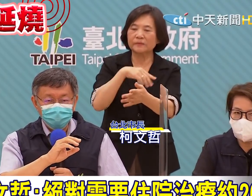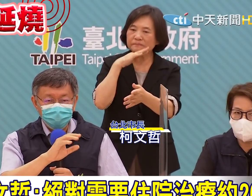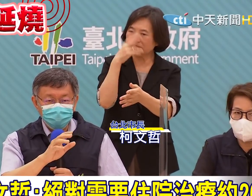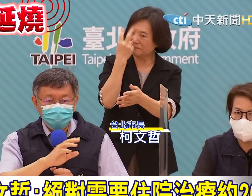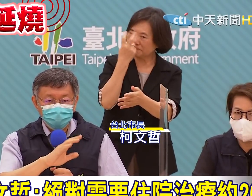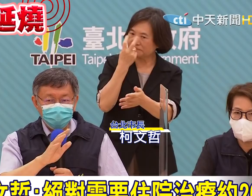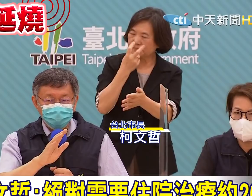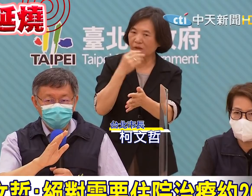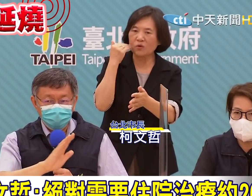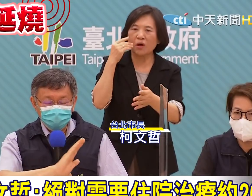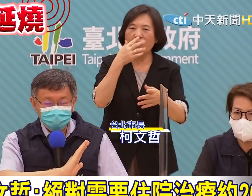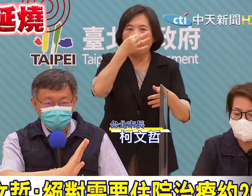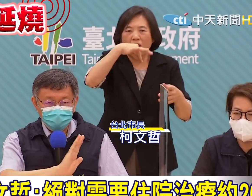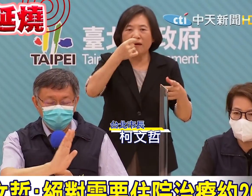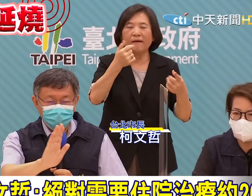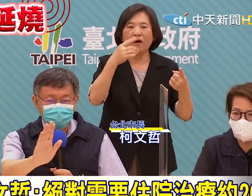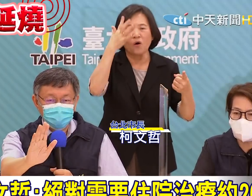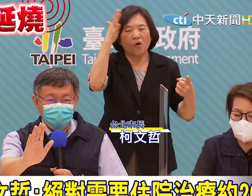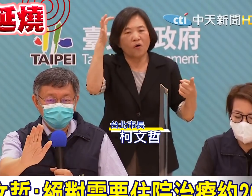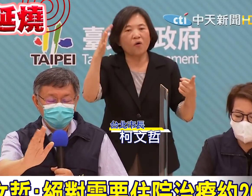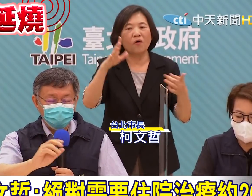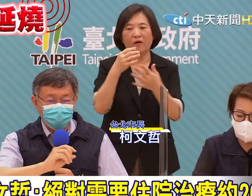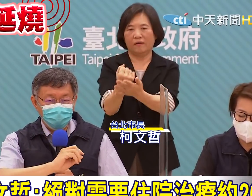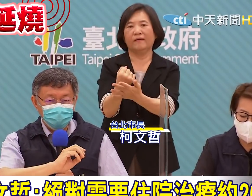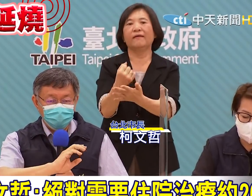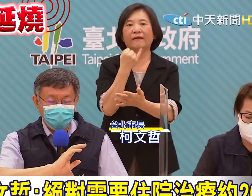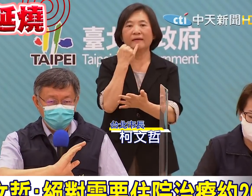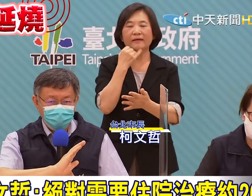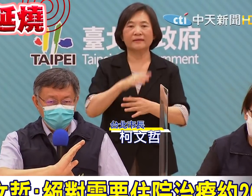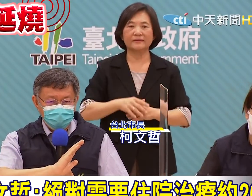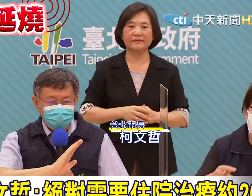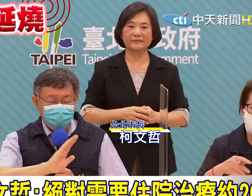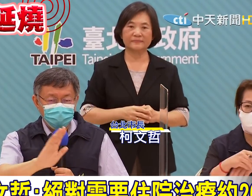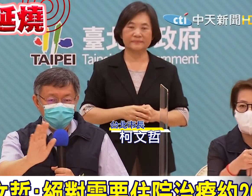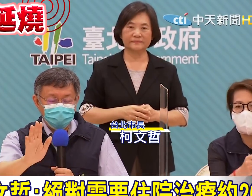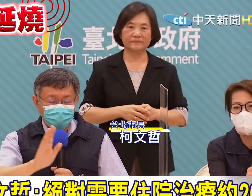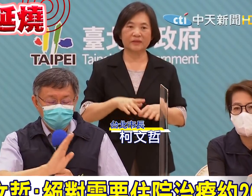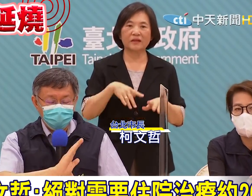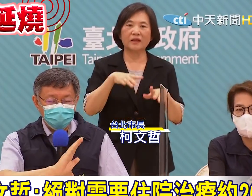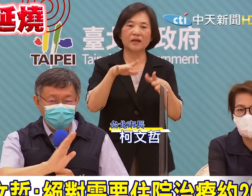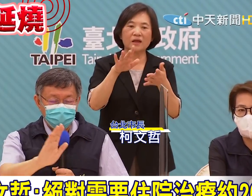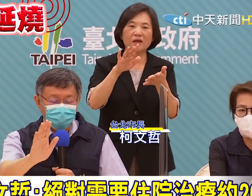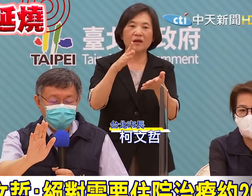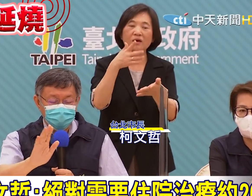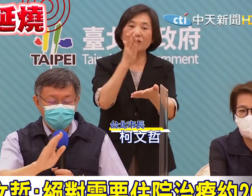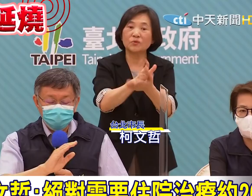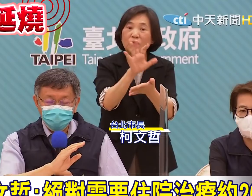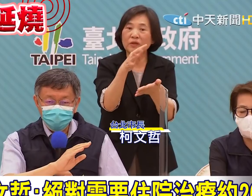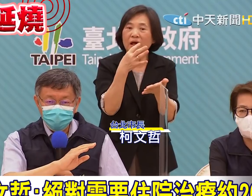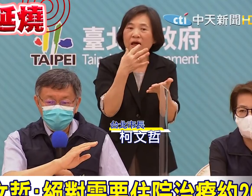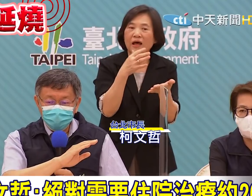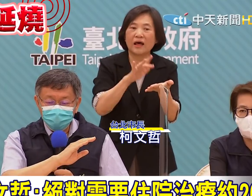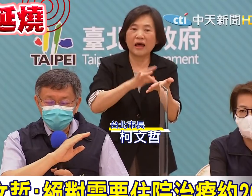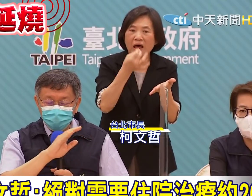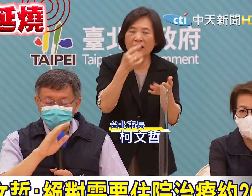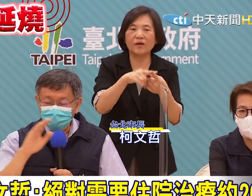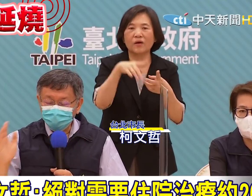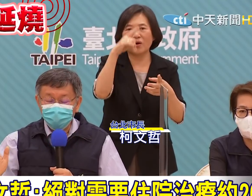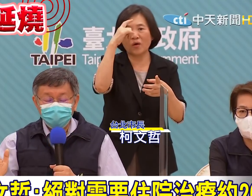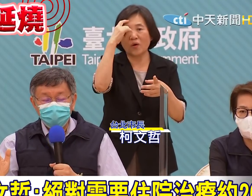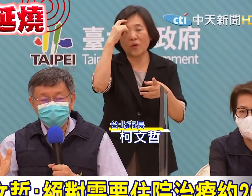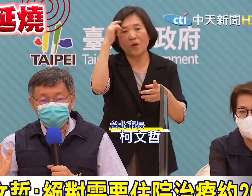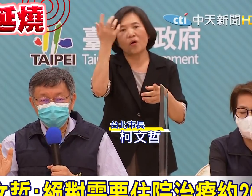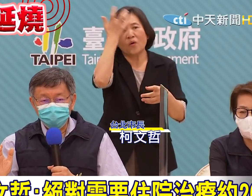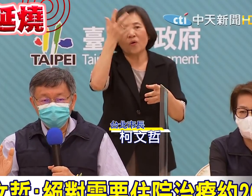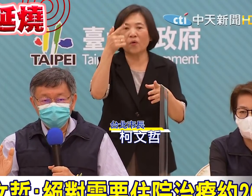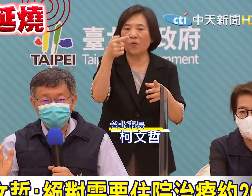是流鼻水啊、头痛啊，就在那个地方处理掉，也许我们就画一些止痛药什么给他处理掉，退烧药。那么有问题的决